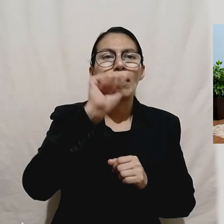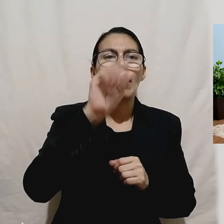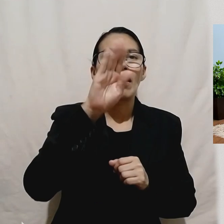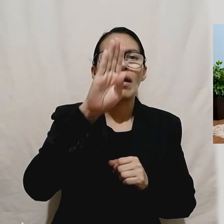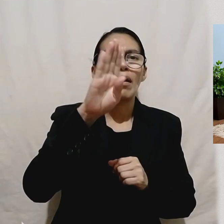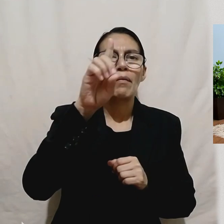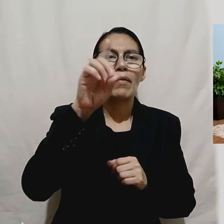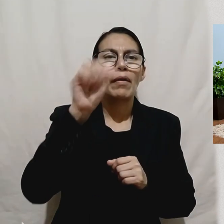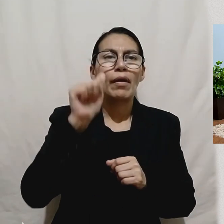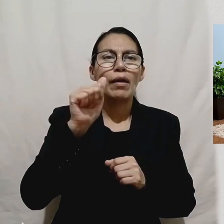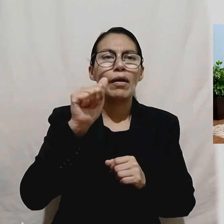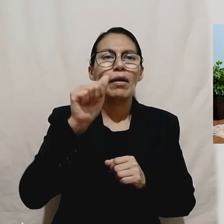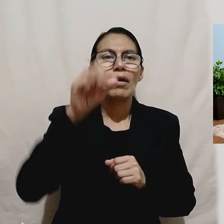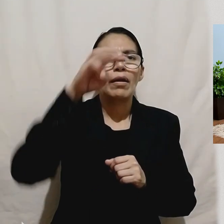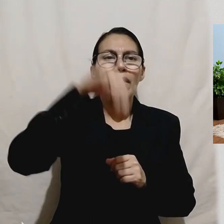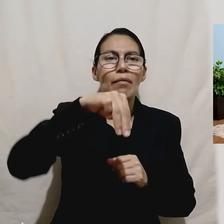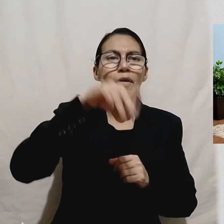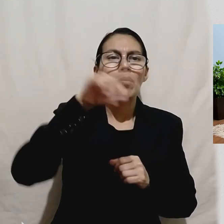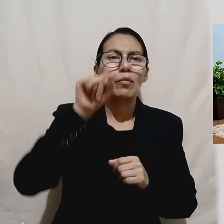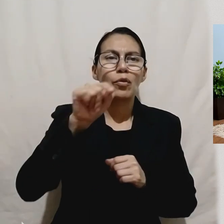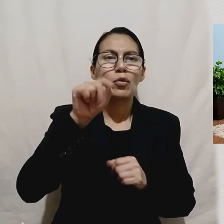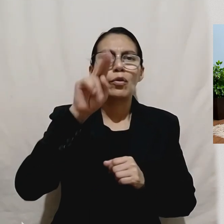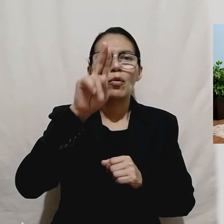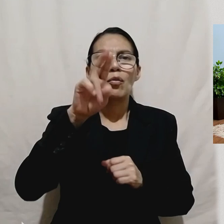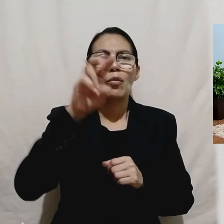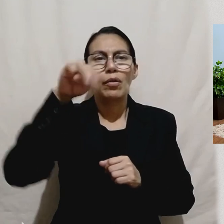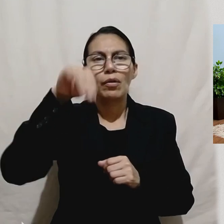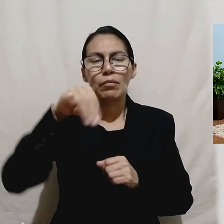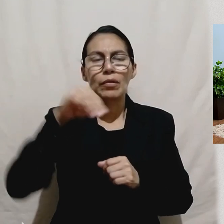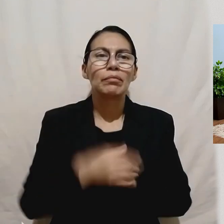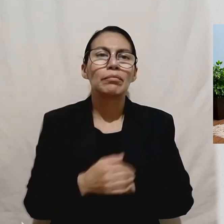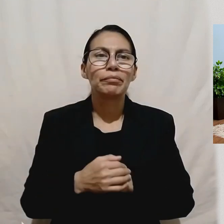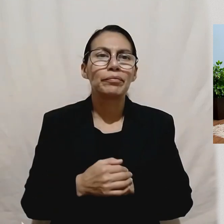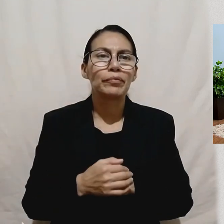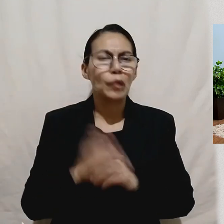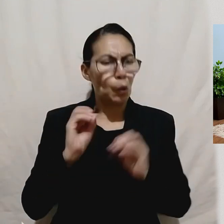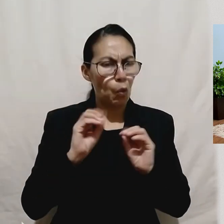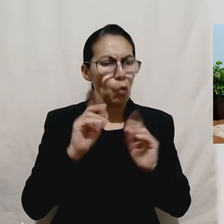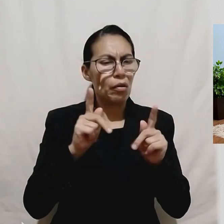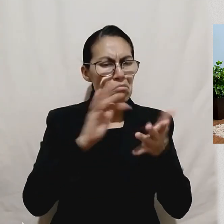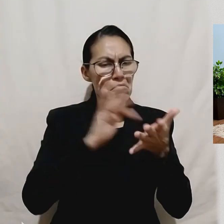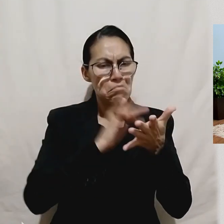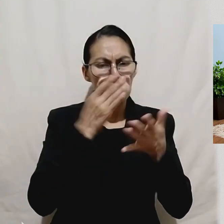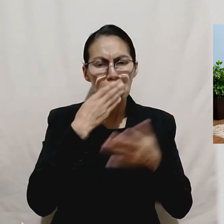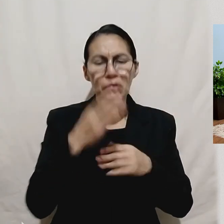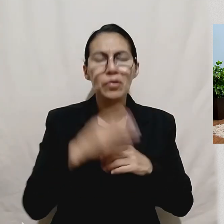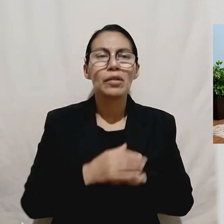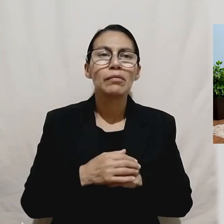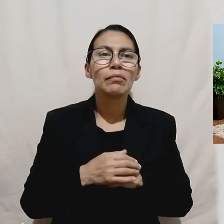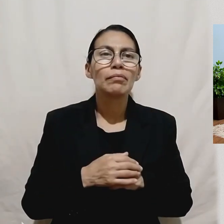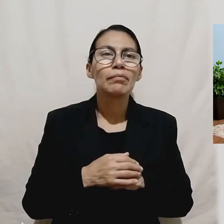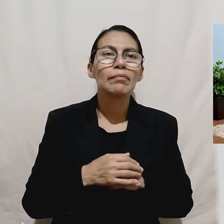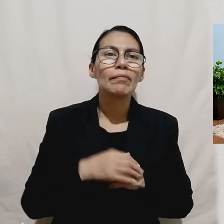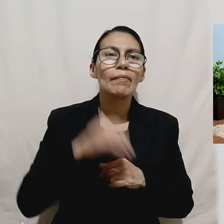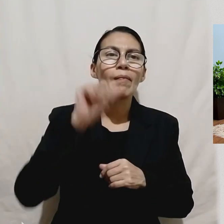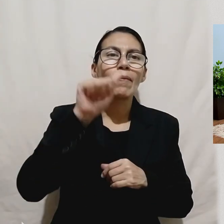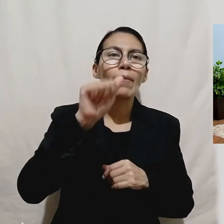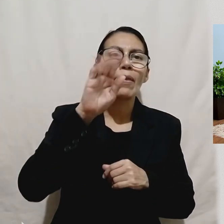abda abda m punto m Ok perfecto